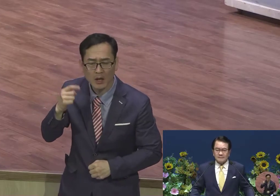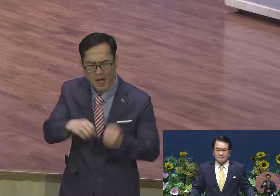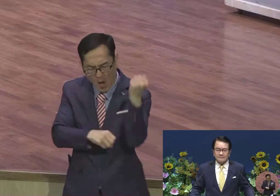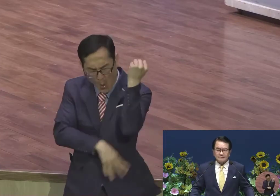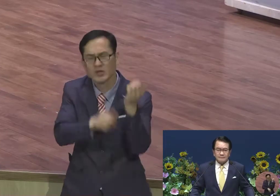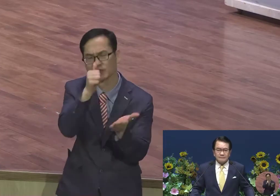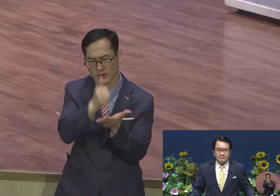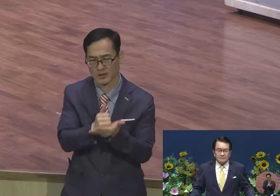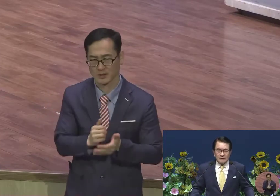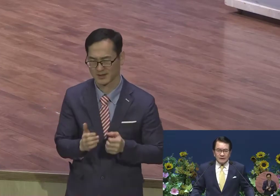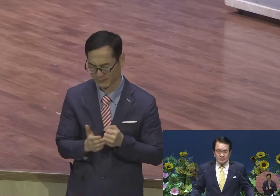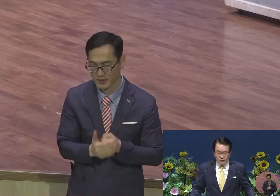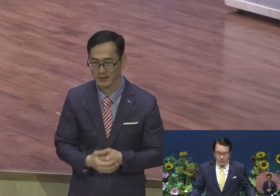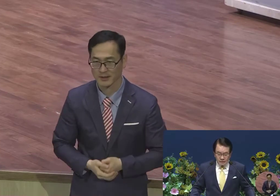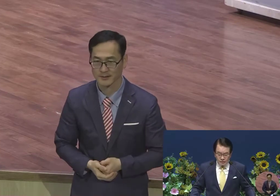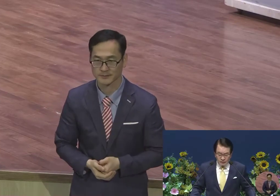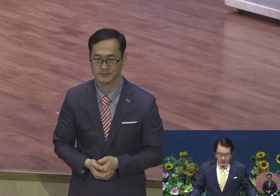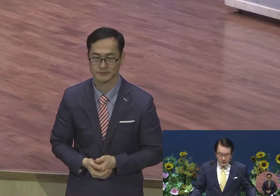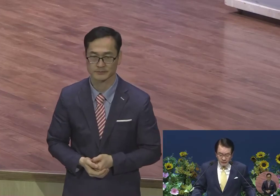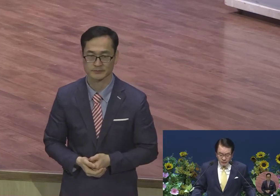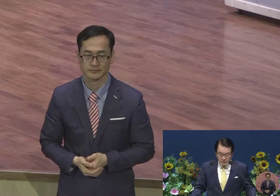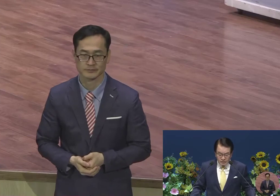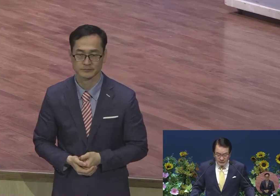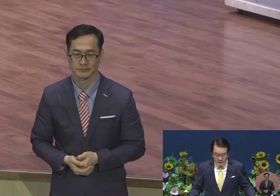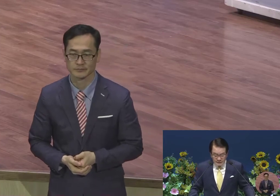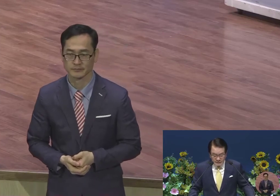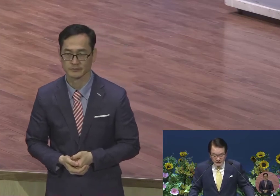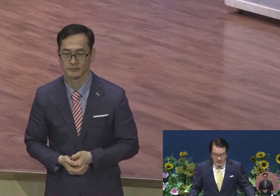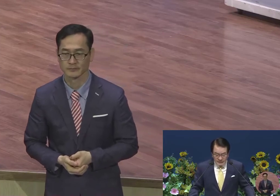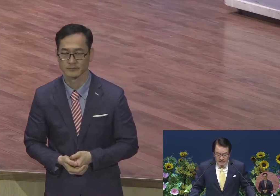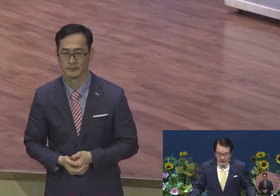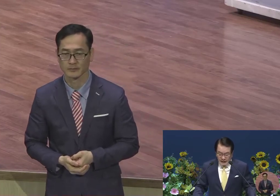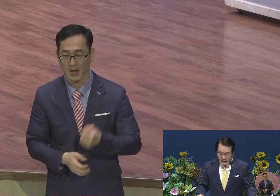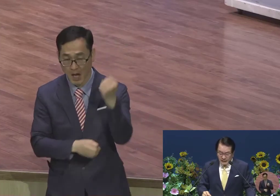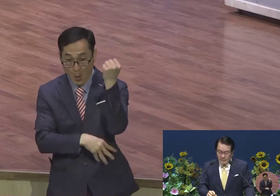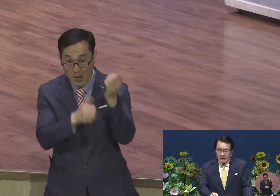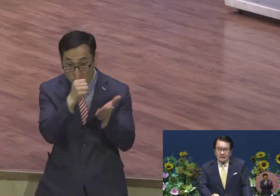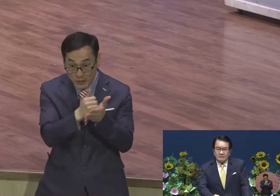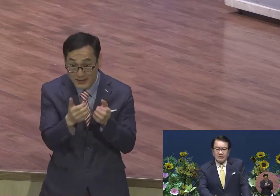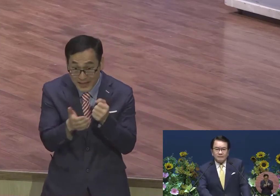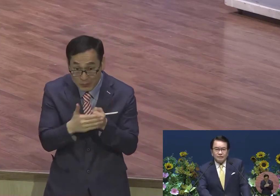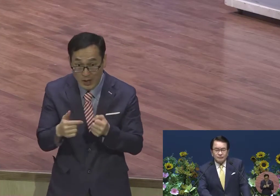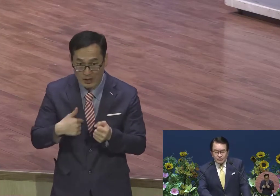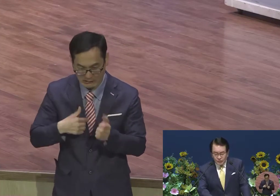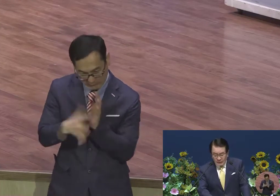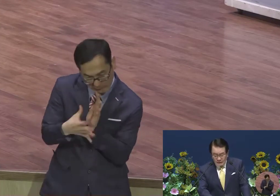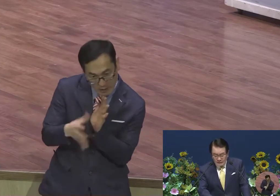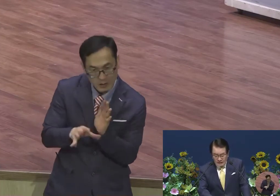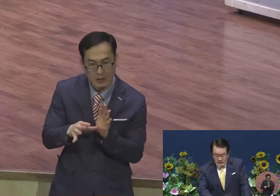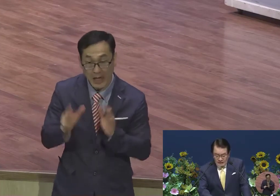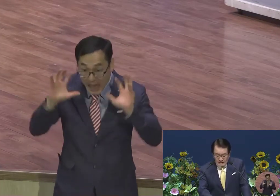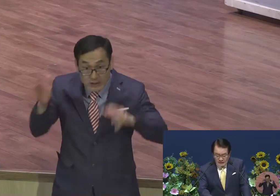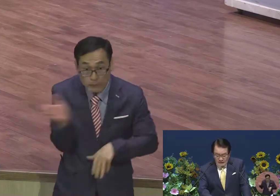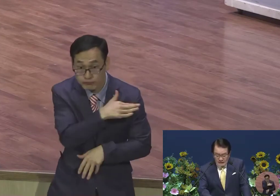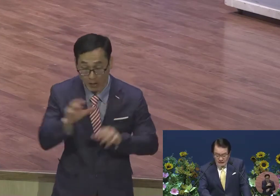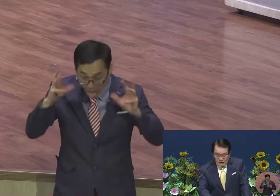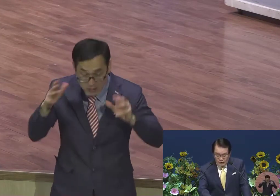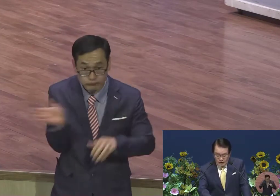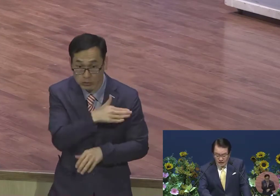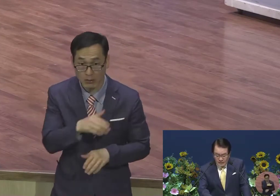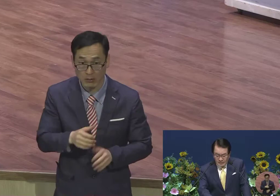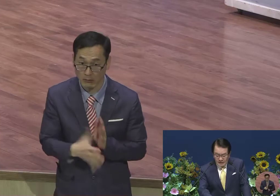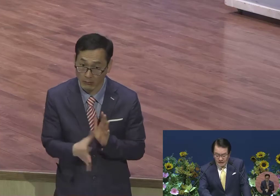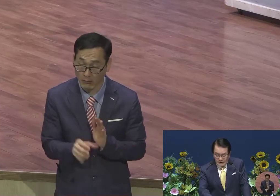누구나 다. 그렇죠. 원죄. 원죄. 이렇게 하나님 말씀에 불순종한 이